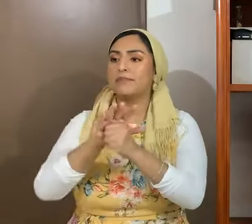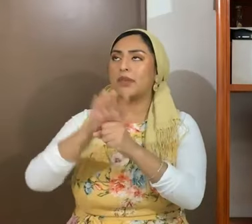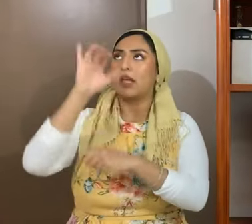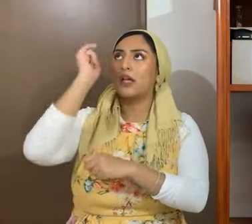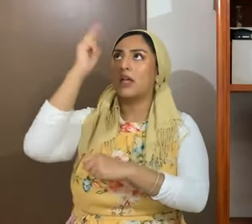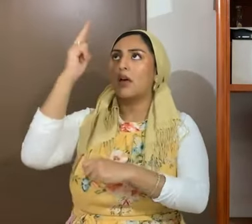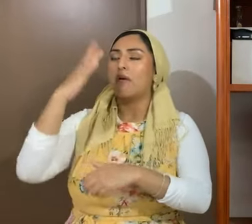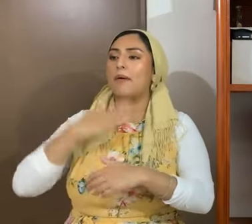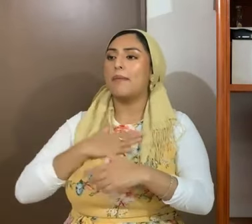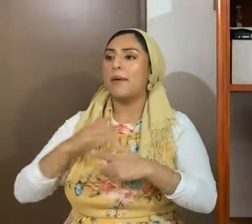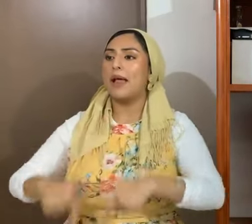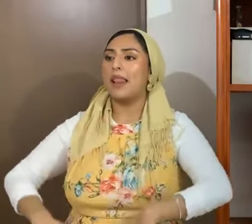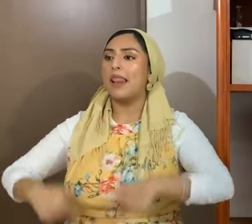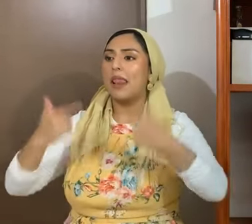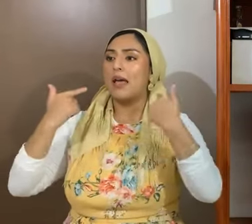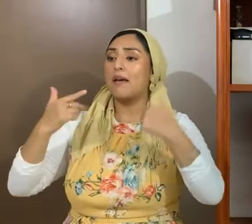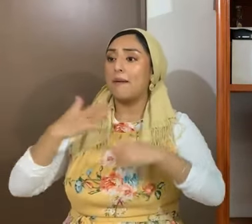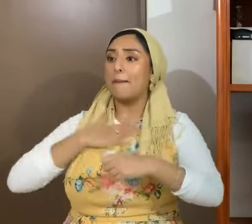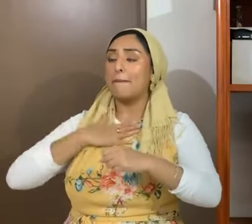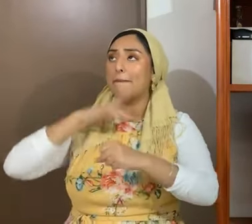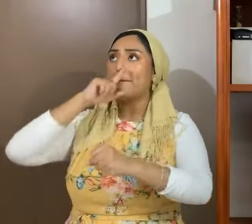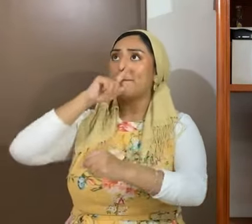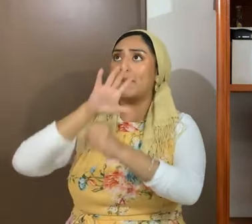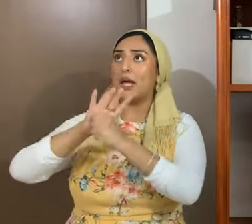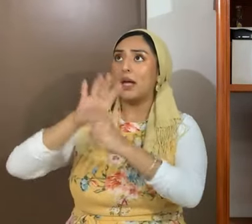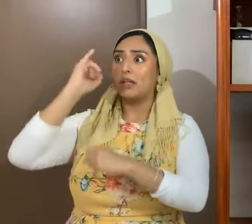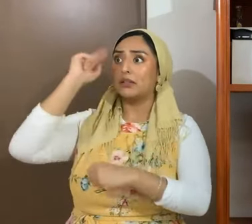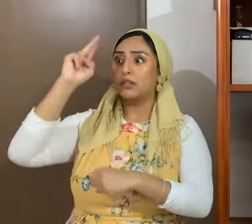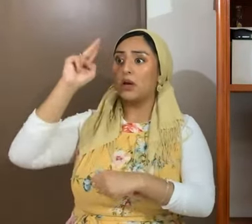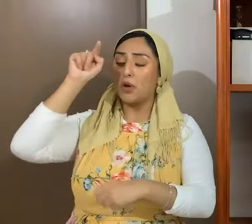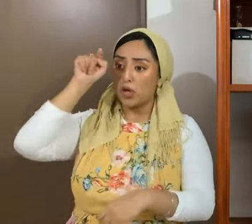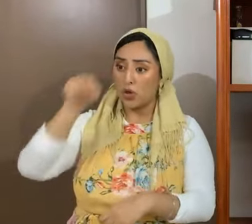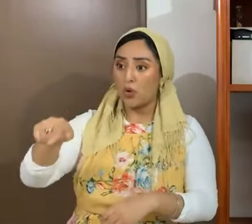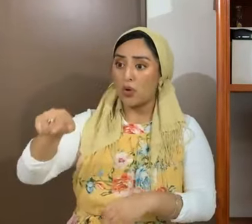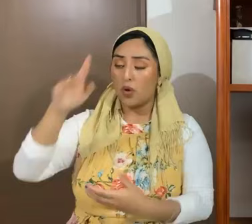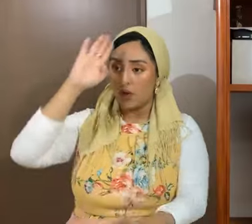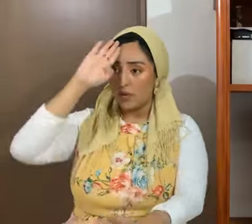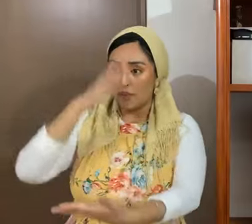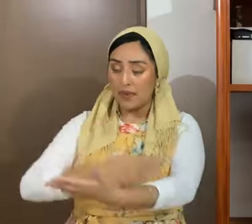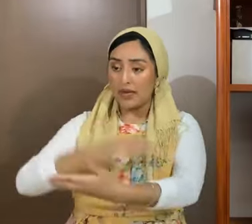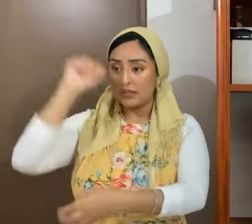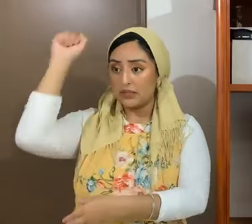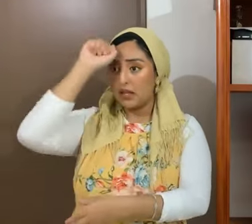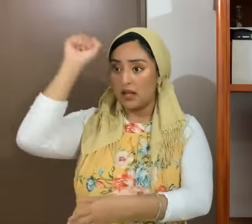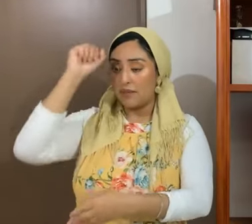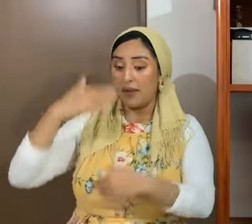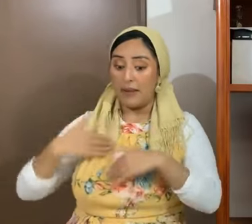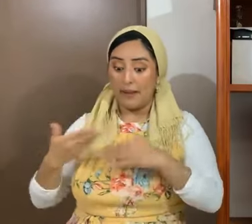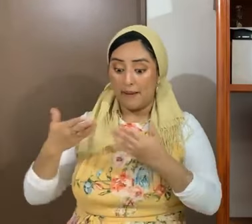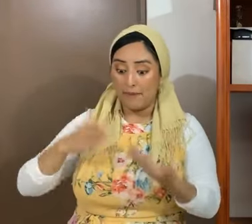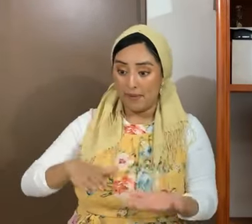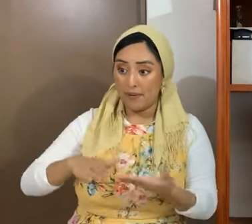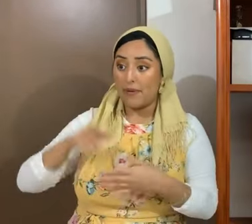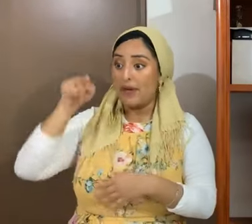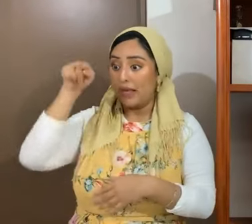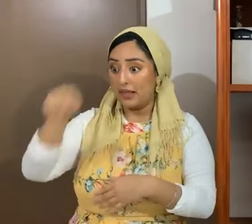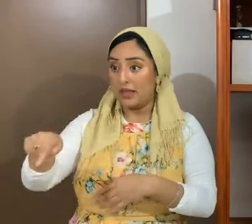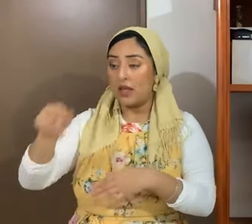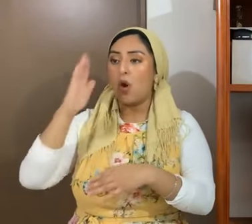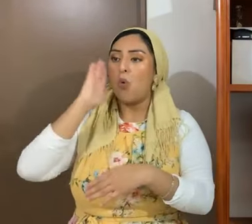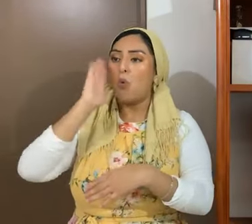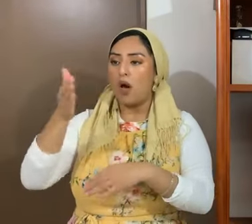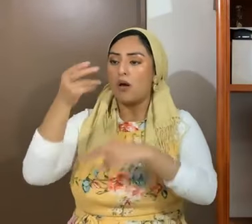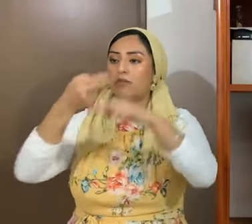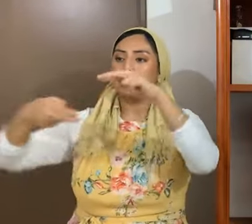toda angustia. Y que como yo he jurado a Yahweh, Elohim de Israel, diciendo, tu hijo Salomón reinará después de mí, y él se sentará en mi trono, en lugar